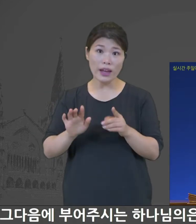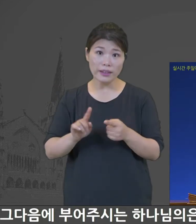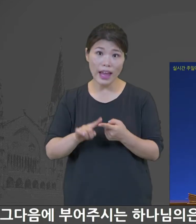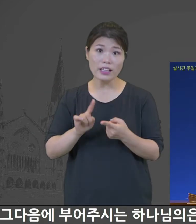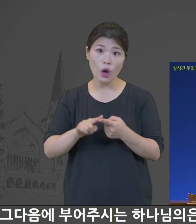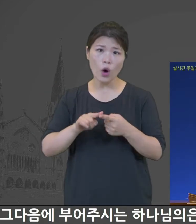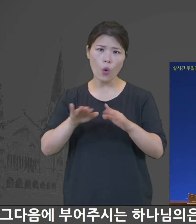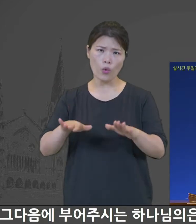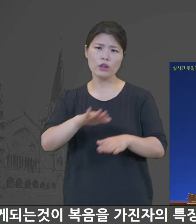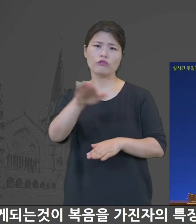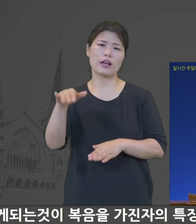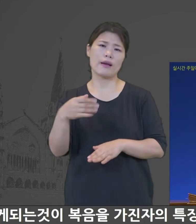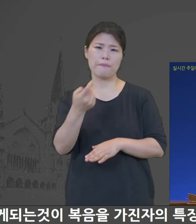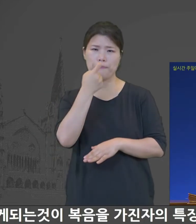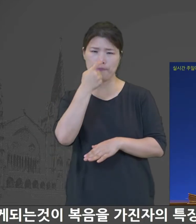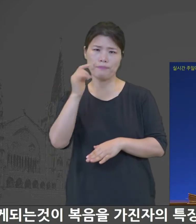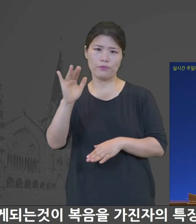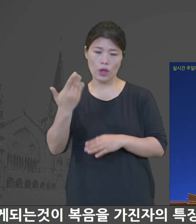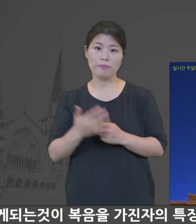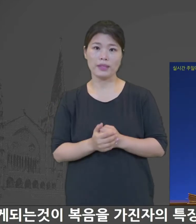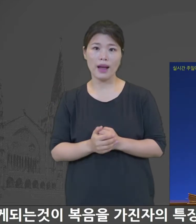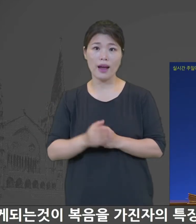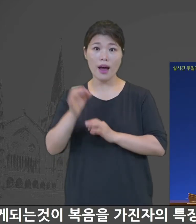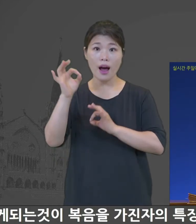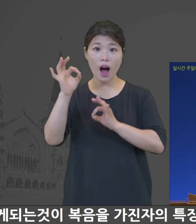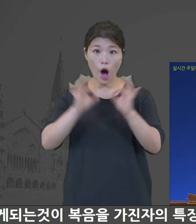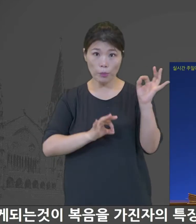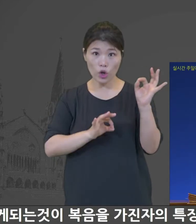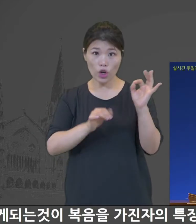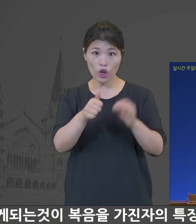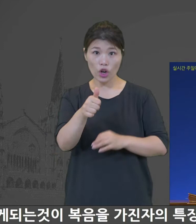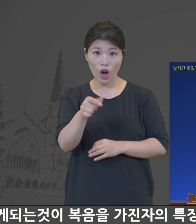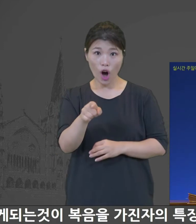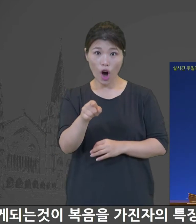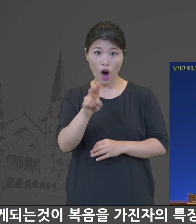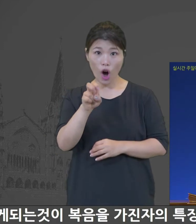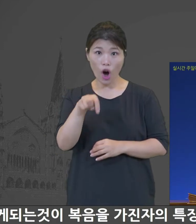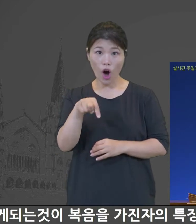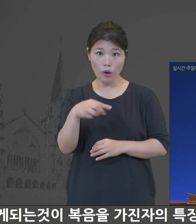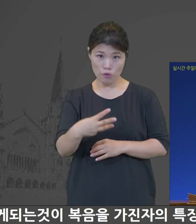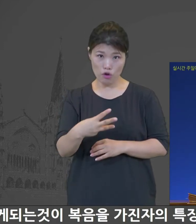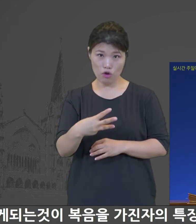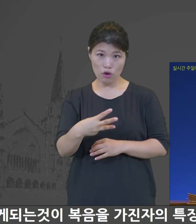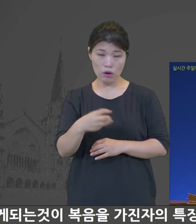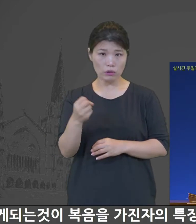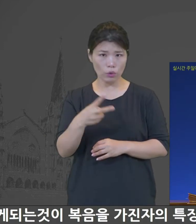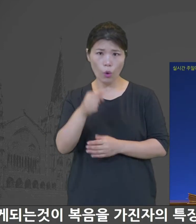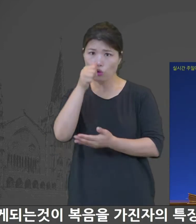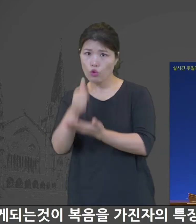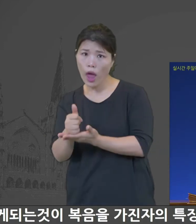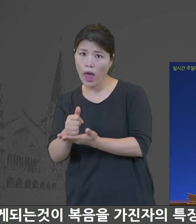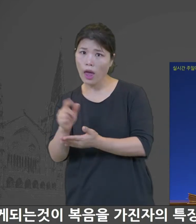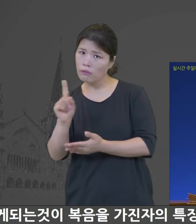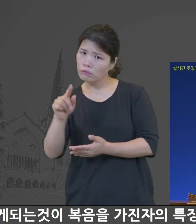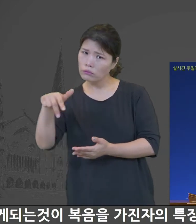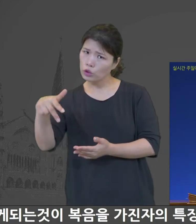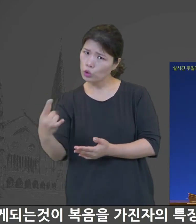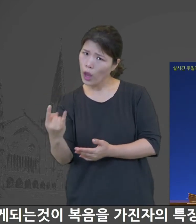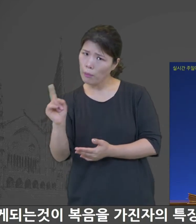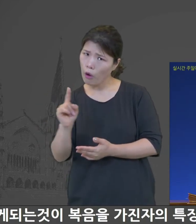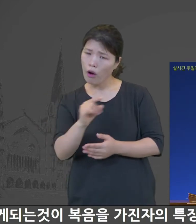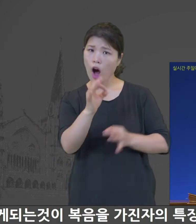알아야 하는 것이죠. 자, 허물 또 뭐고 죄는 뭔가 간단히만 정리합니다.